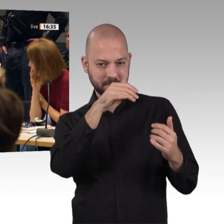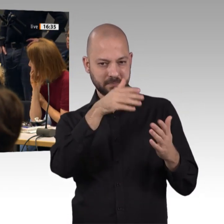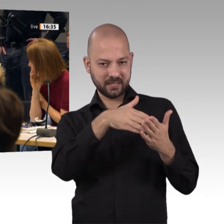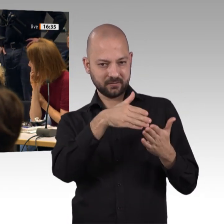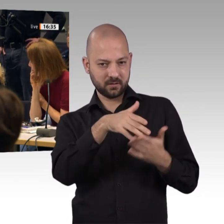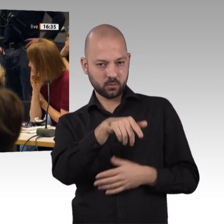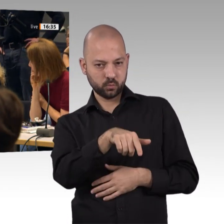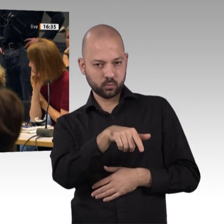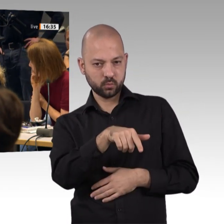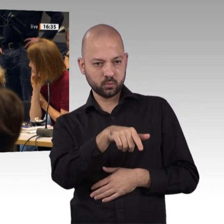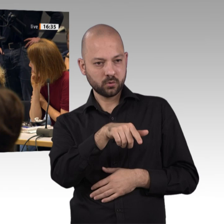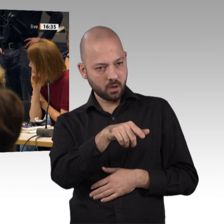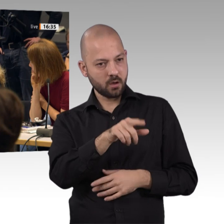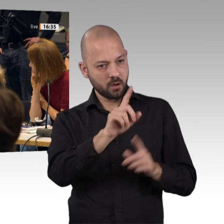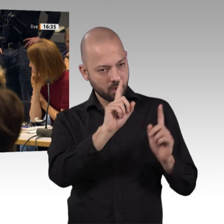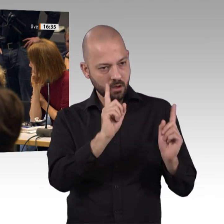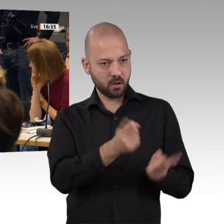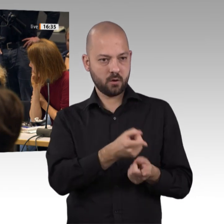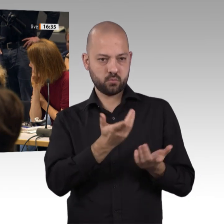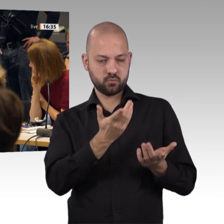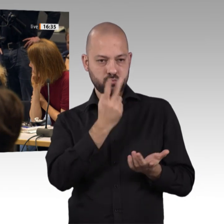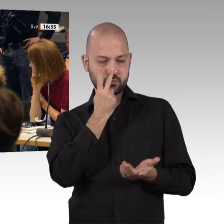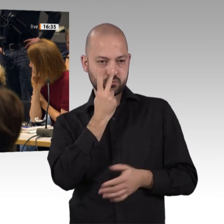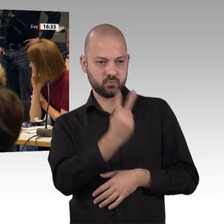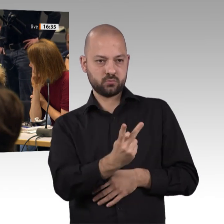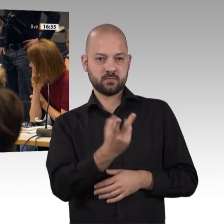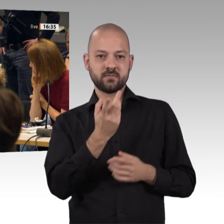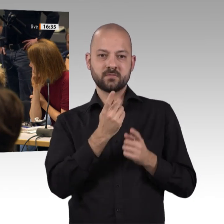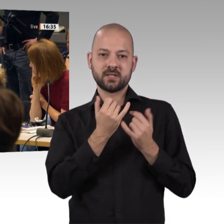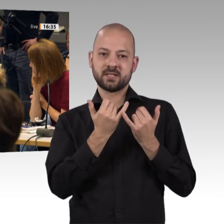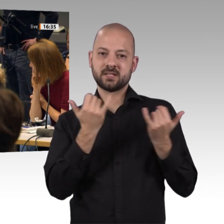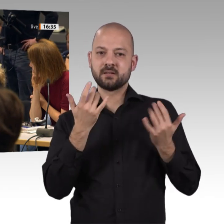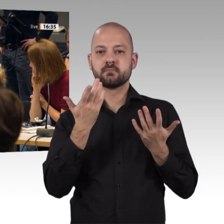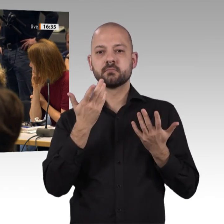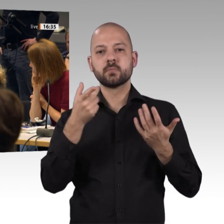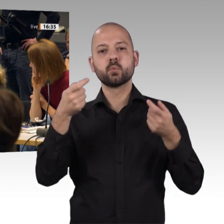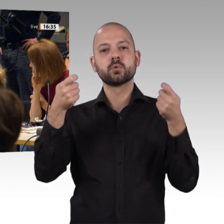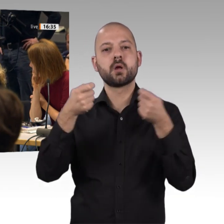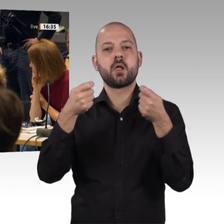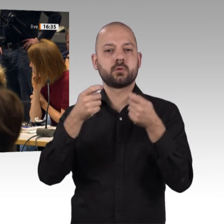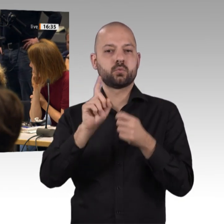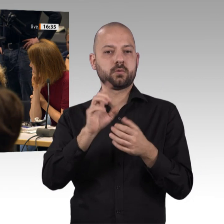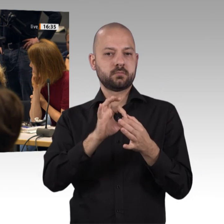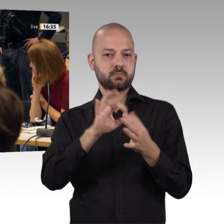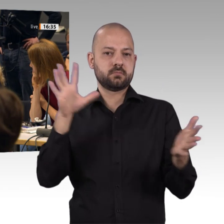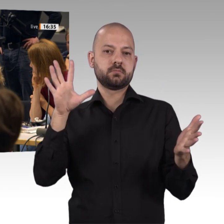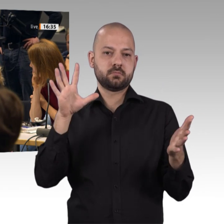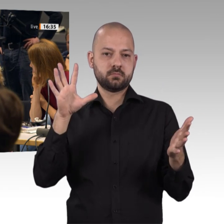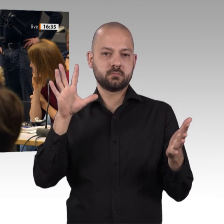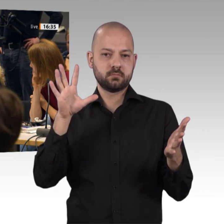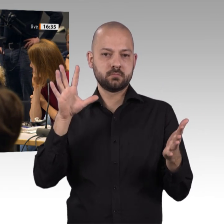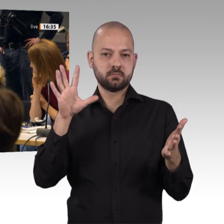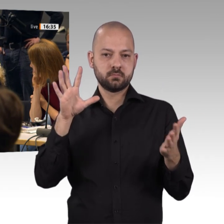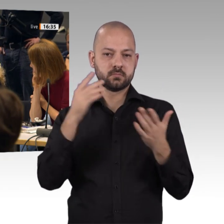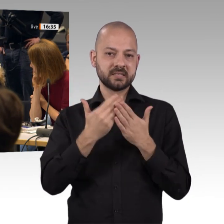ich ja eben schon kurz angesprochen, und ich finde, es ist eine Forderung, die kann man durchaus erheben. Ich möchte aber den zaghaften